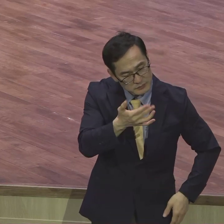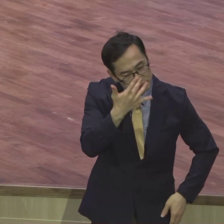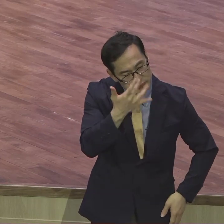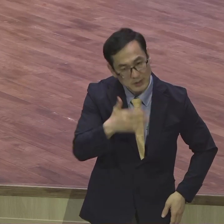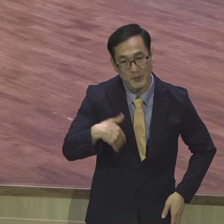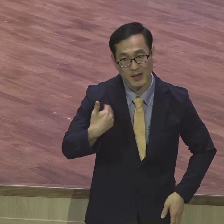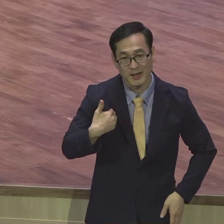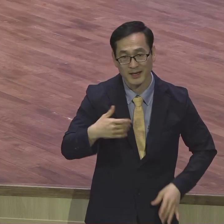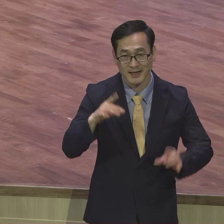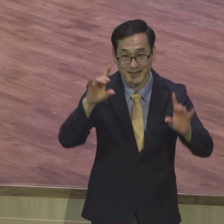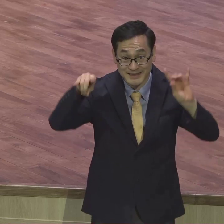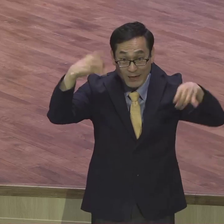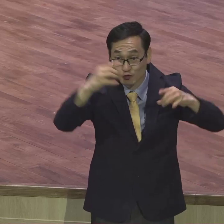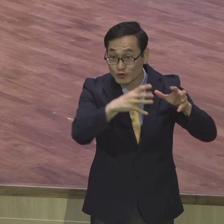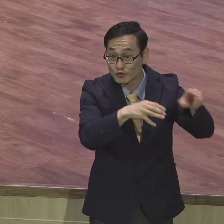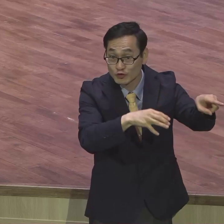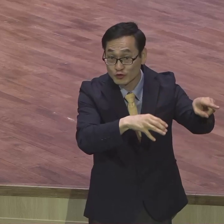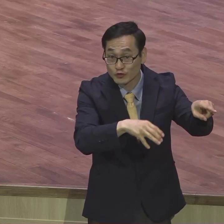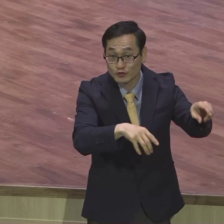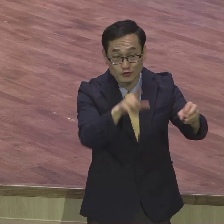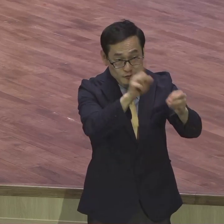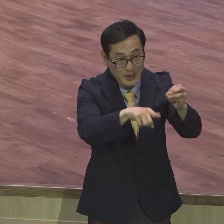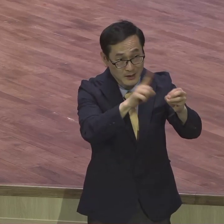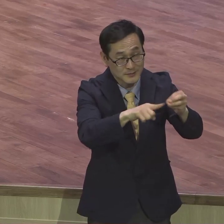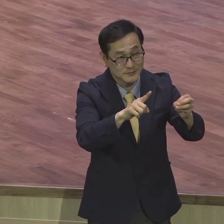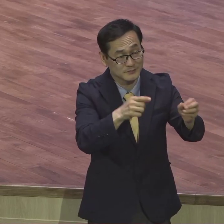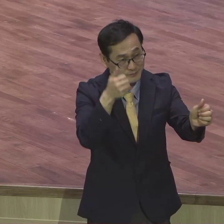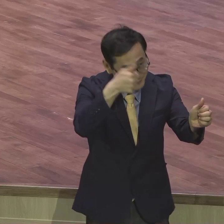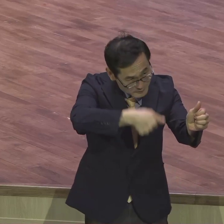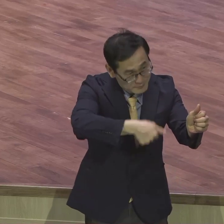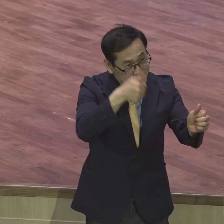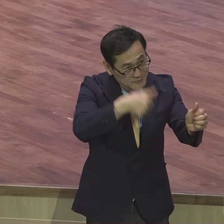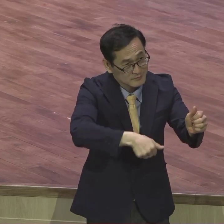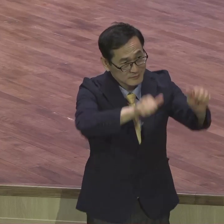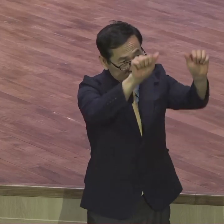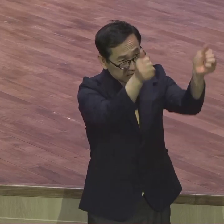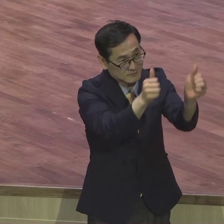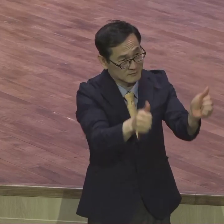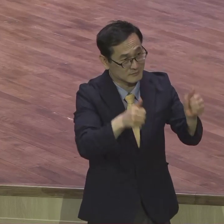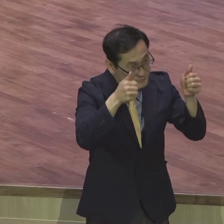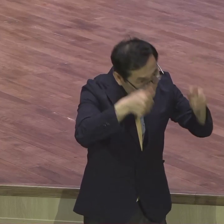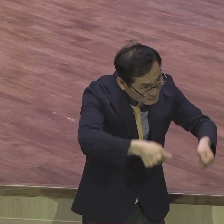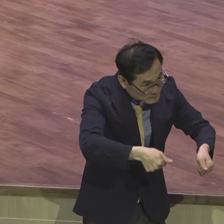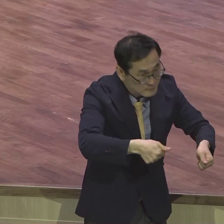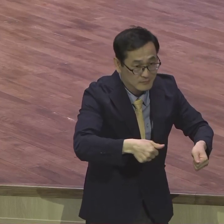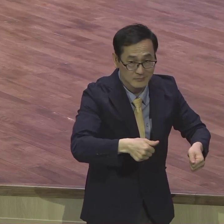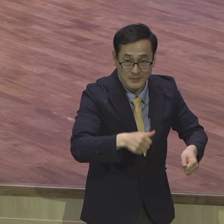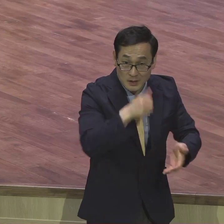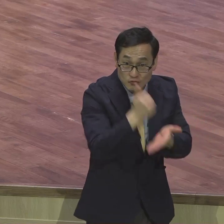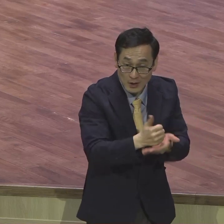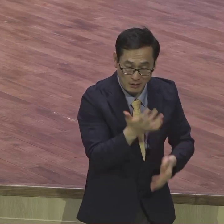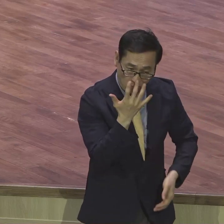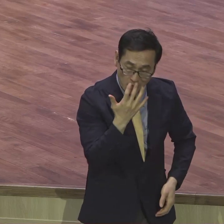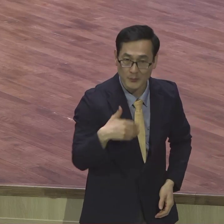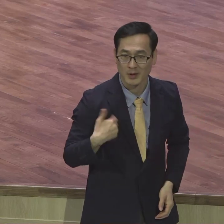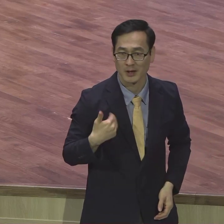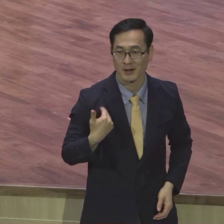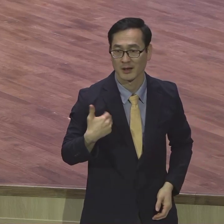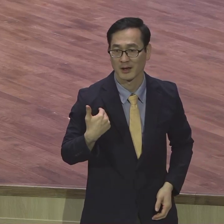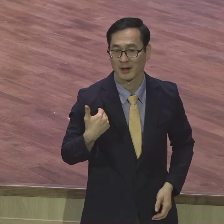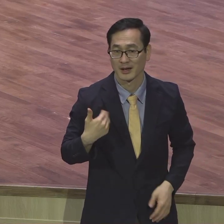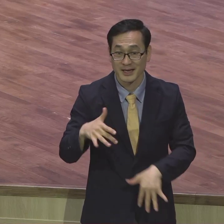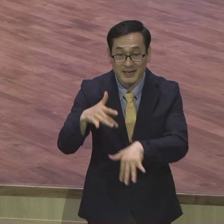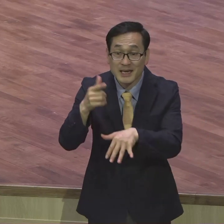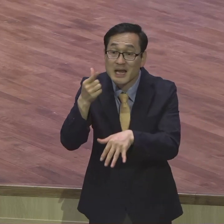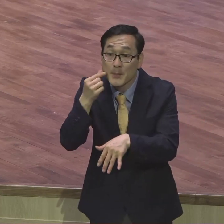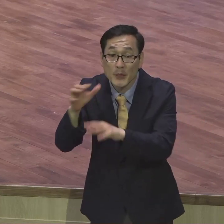우상승배하면서도 부처 앞에 절하면서도 그게 죄인지 아닌지 몰라. 저 일본 사람들 800만 귀신